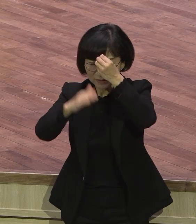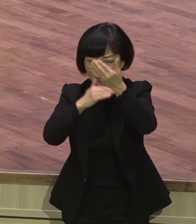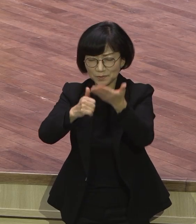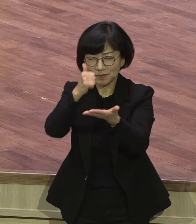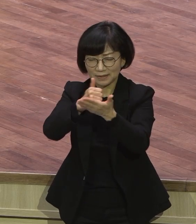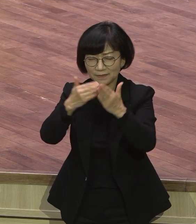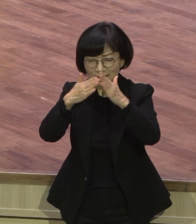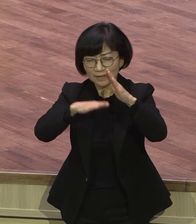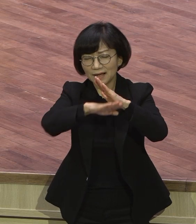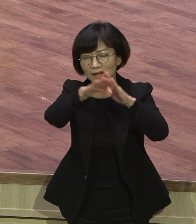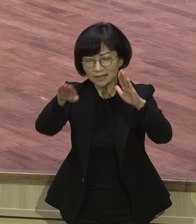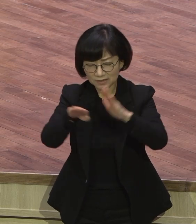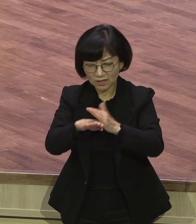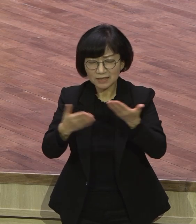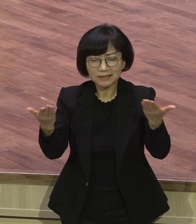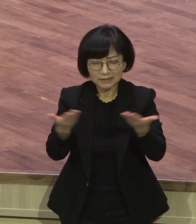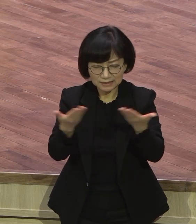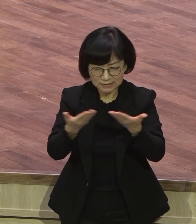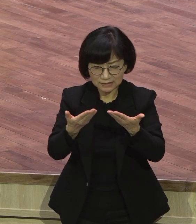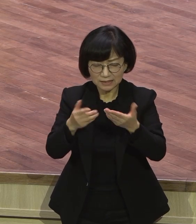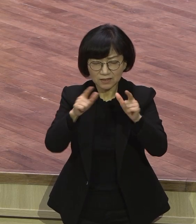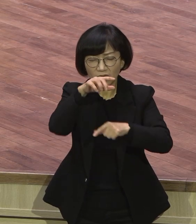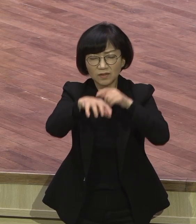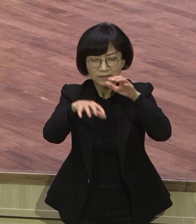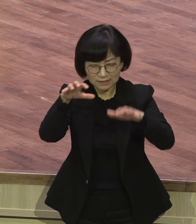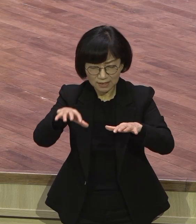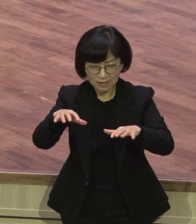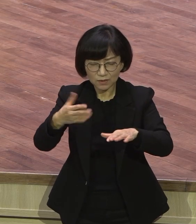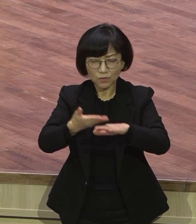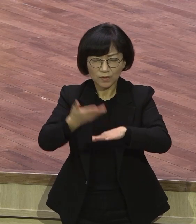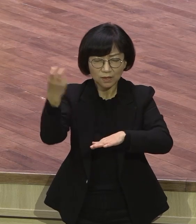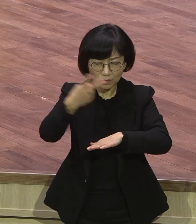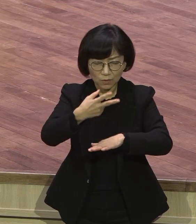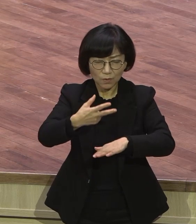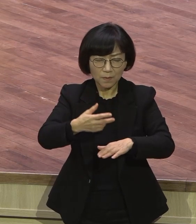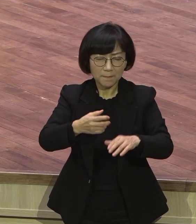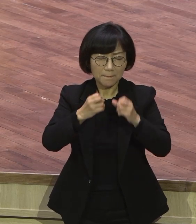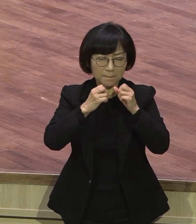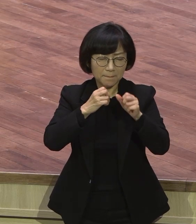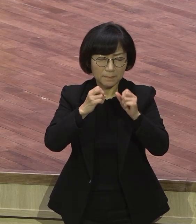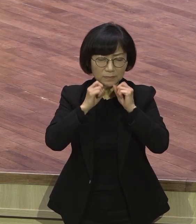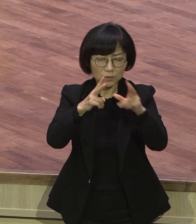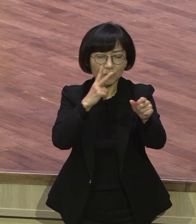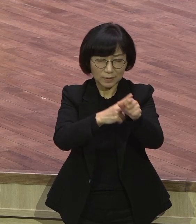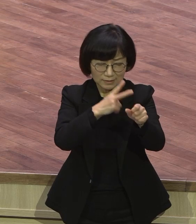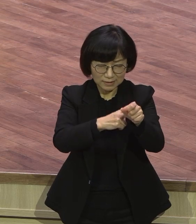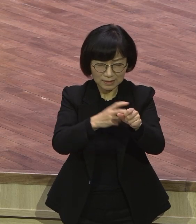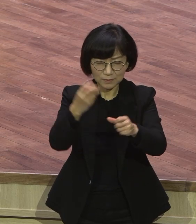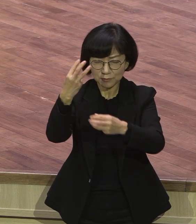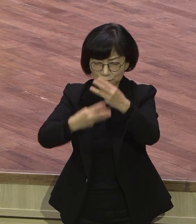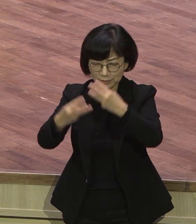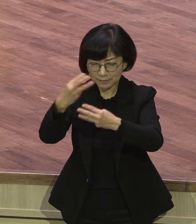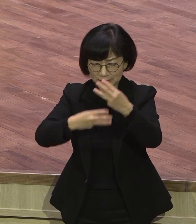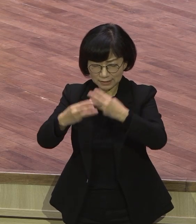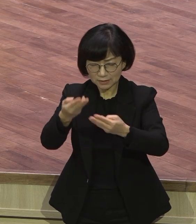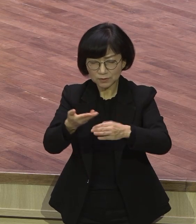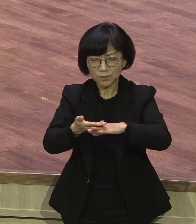생각과 자들과 사이 파소 협력하는 모든 성취들 머리 우리 자라는 우리 랩런터들 머리